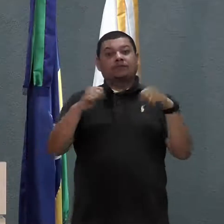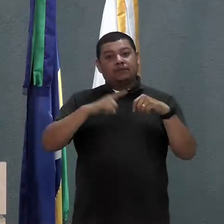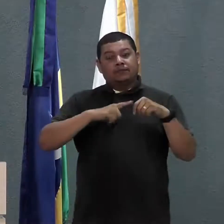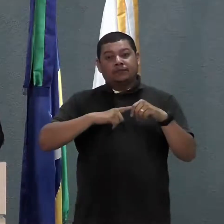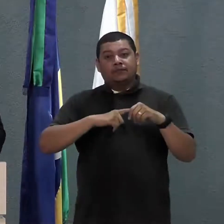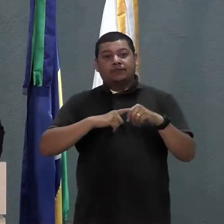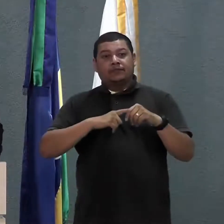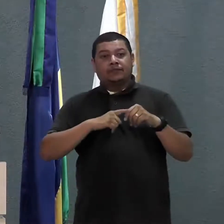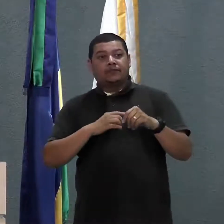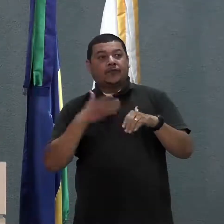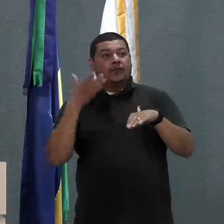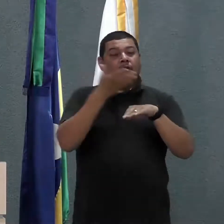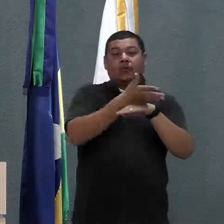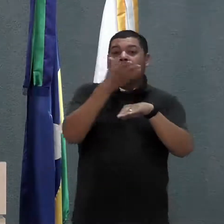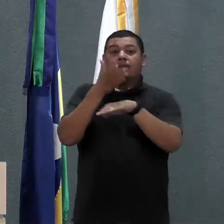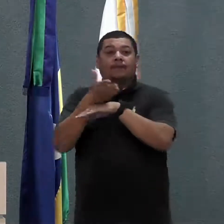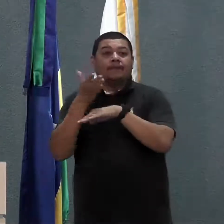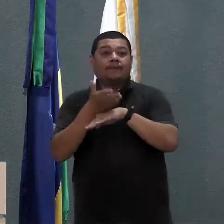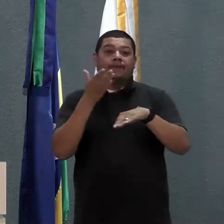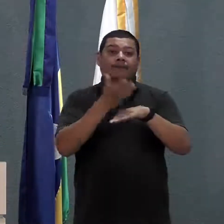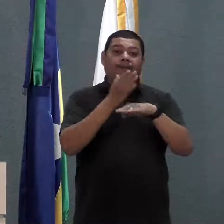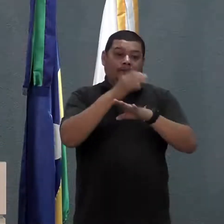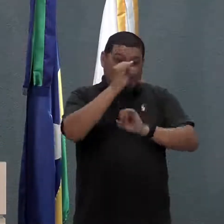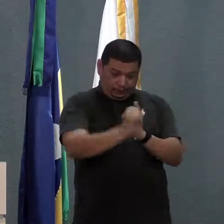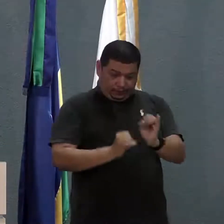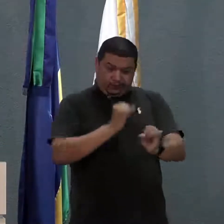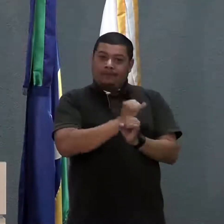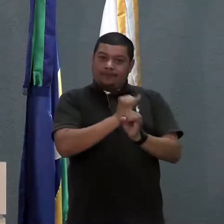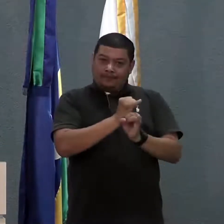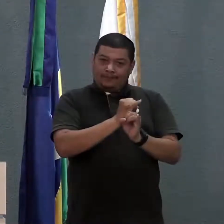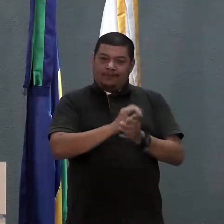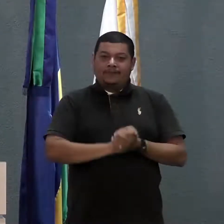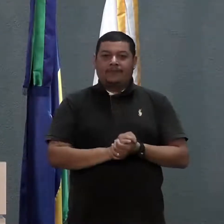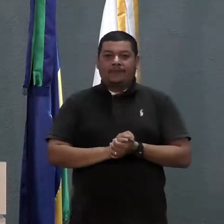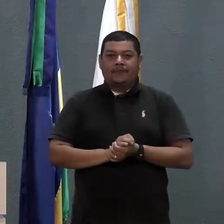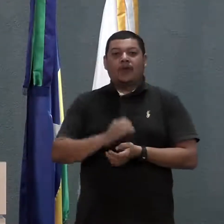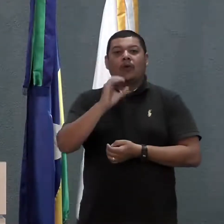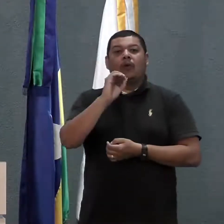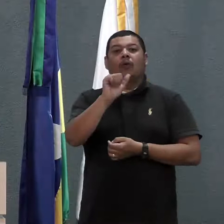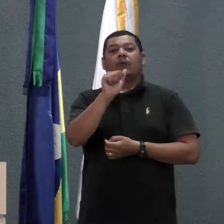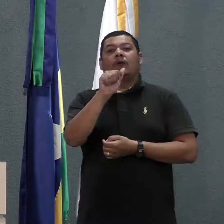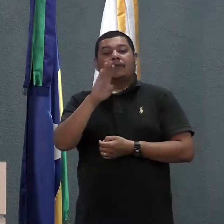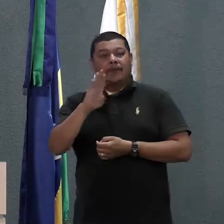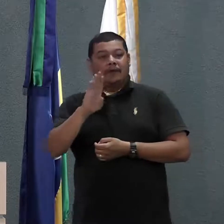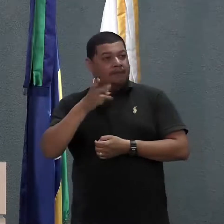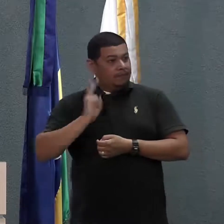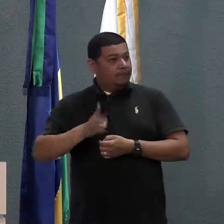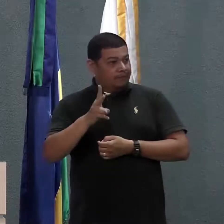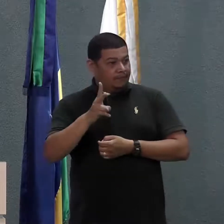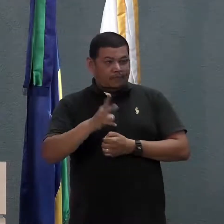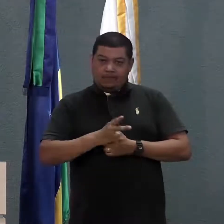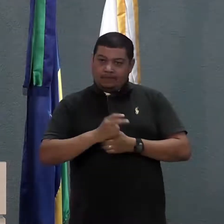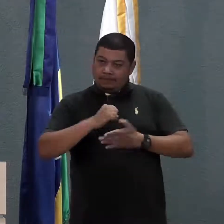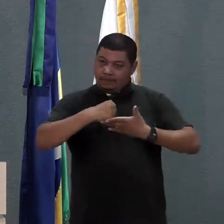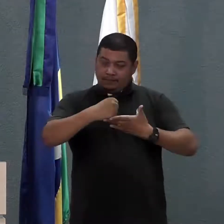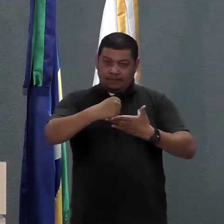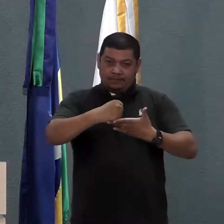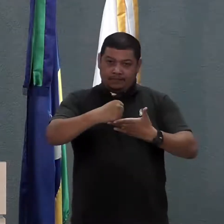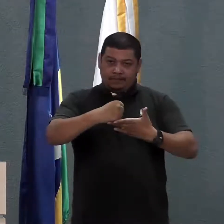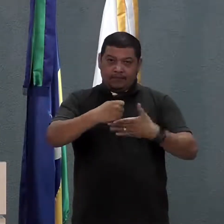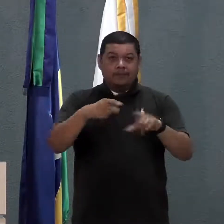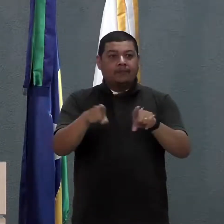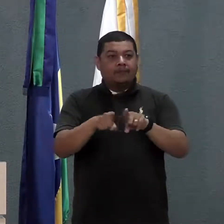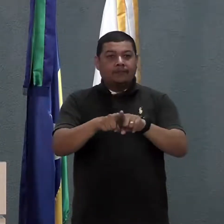tem mais esse contato pessoal, isso impõe uma série de desafios, e a OAB vai estar atenta, seja para qualificar, e seja também